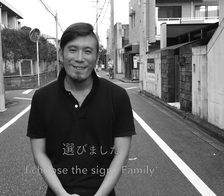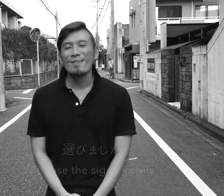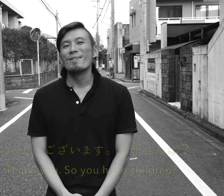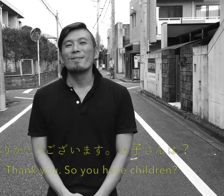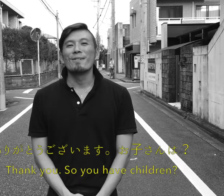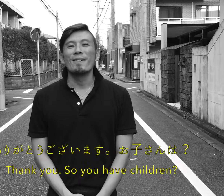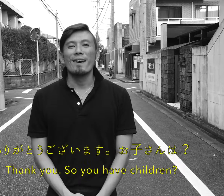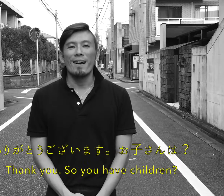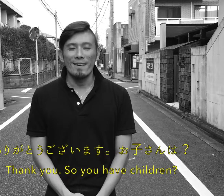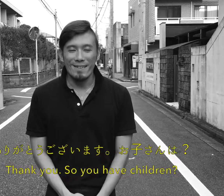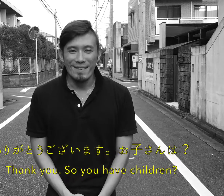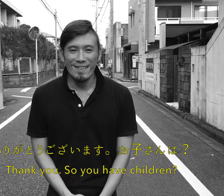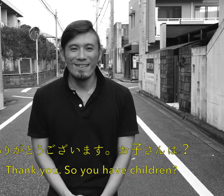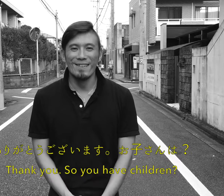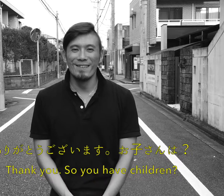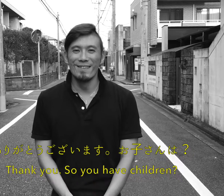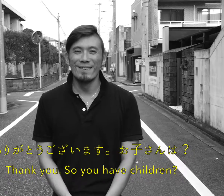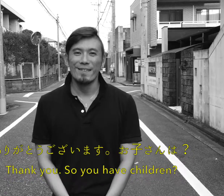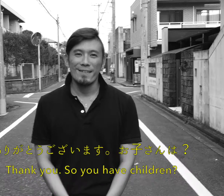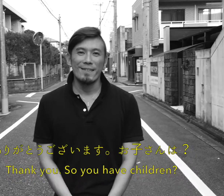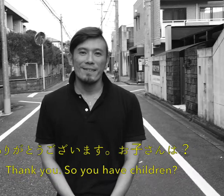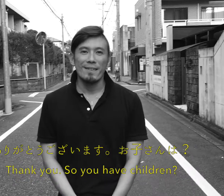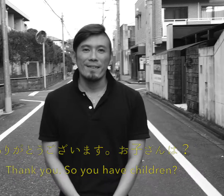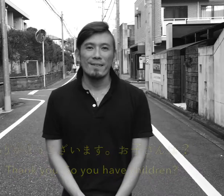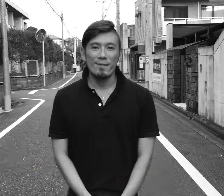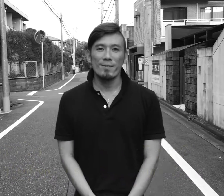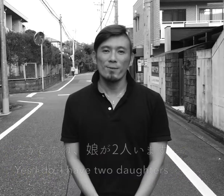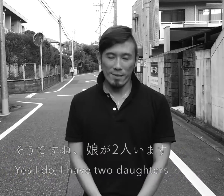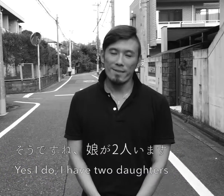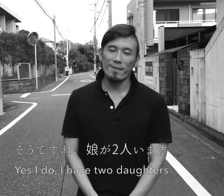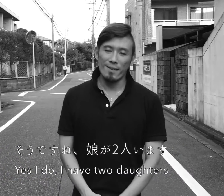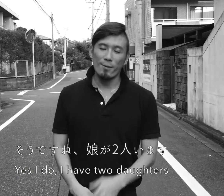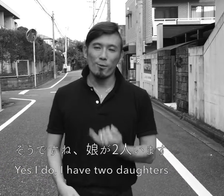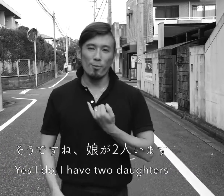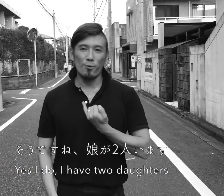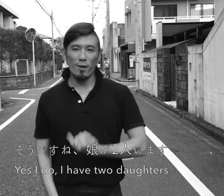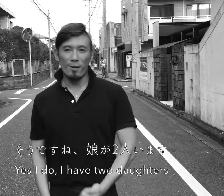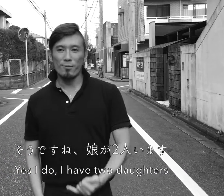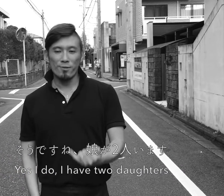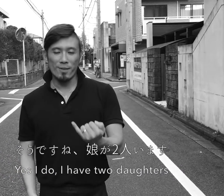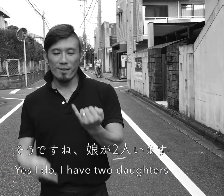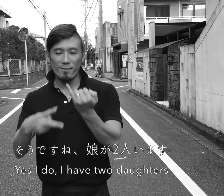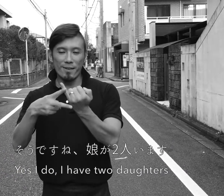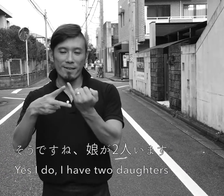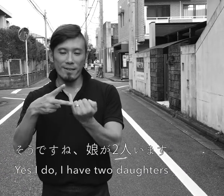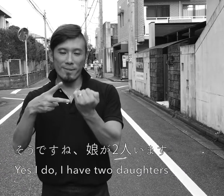ありがとうございます。はい、お子さんがい て、そうですね。子供が娘が2人